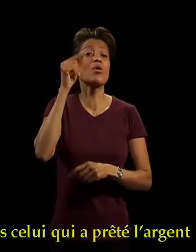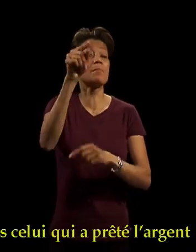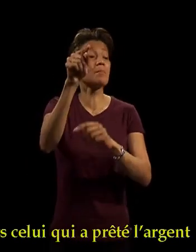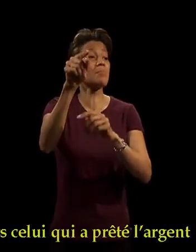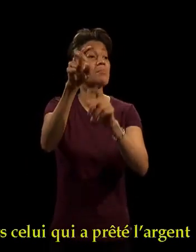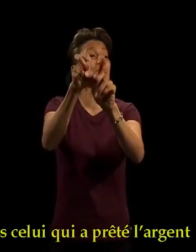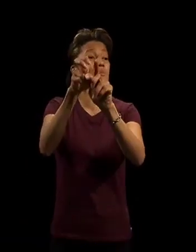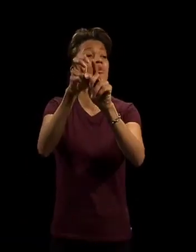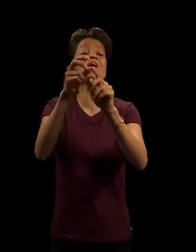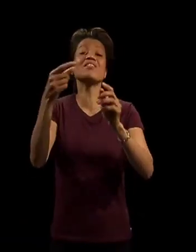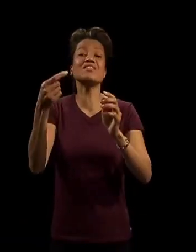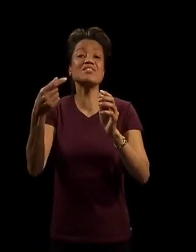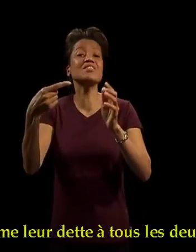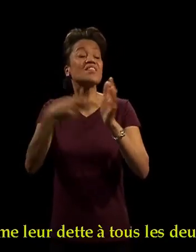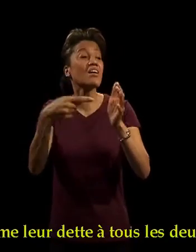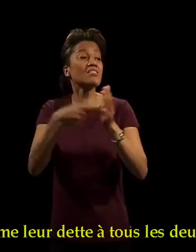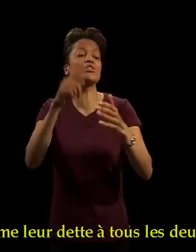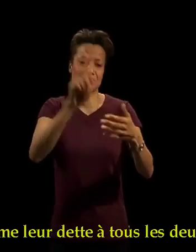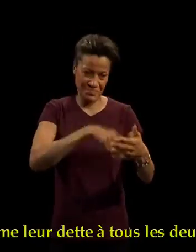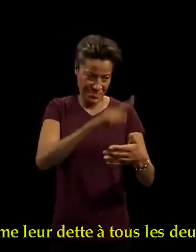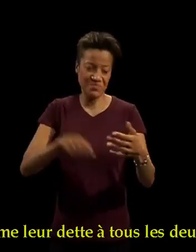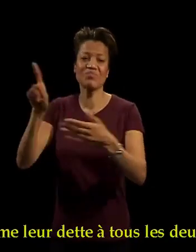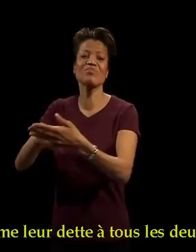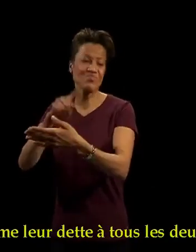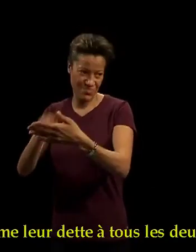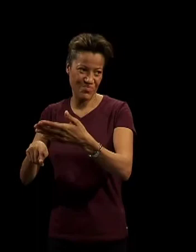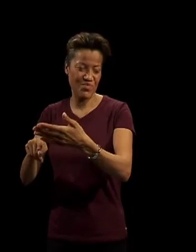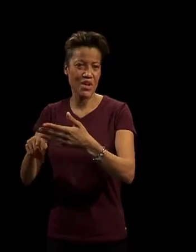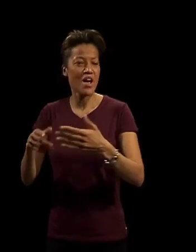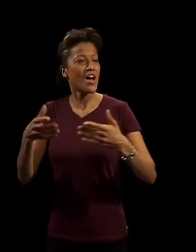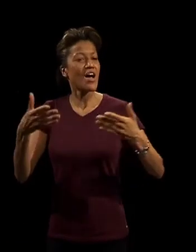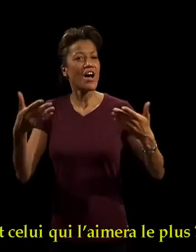Alors celui qui a prêté l'argent supprime leur dette à tous les 2.